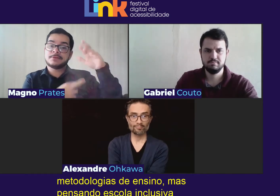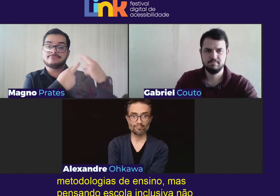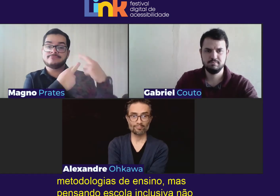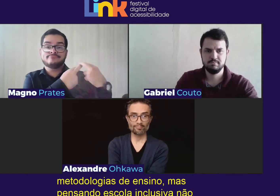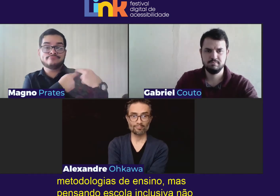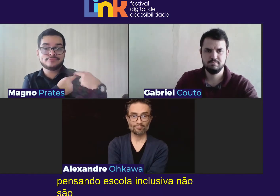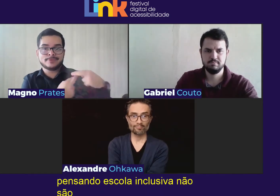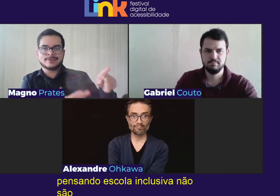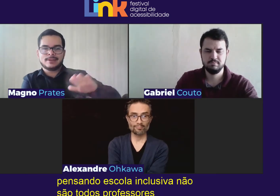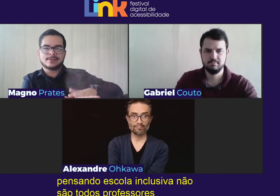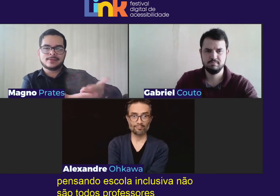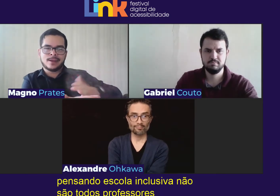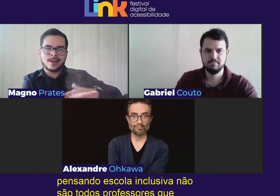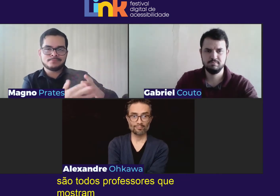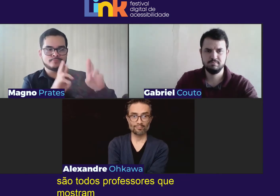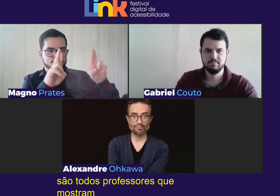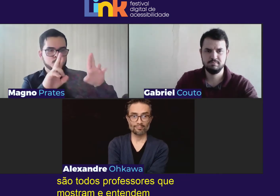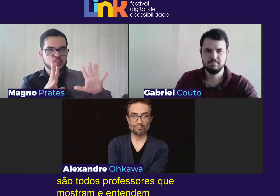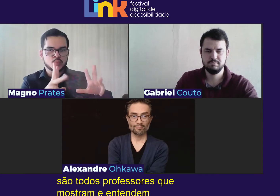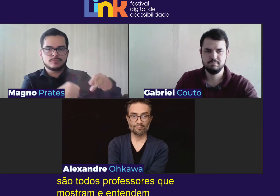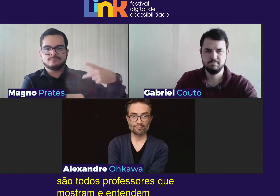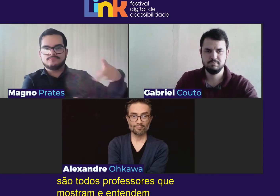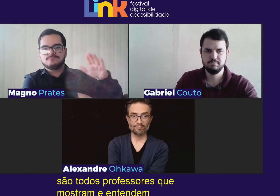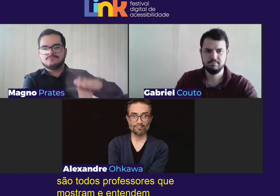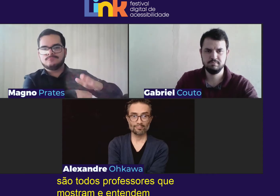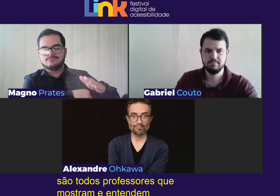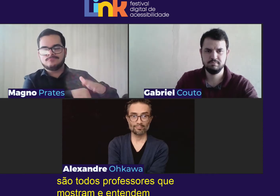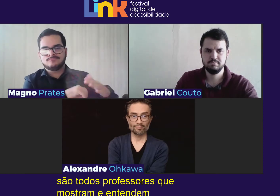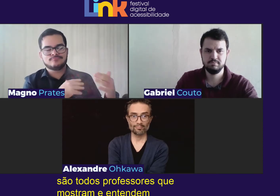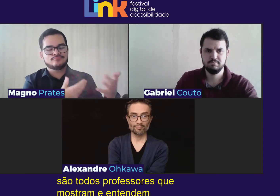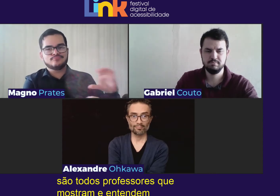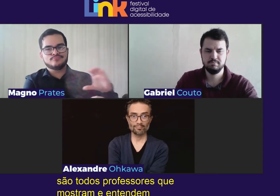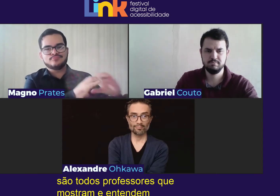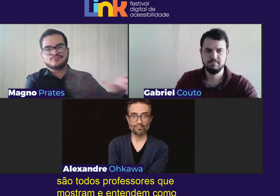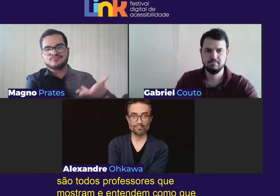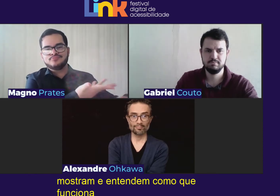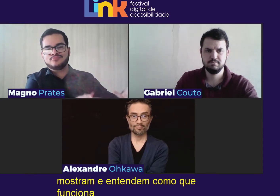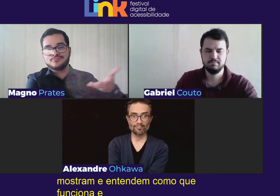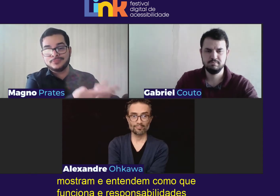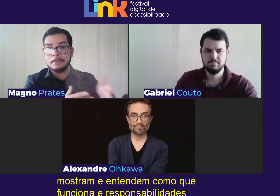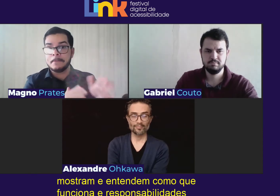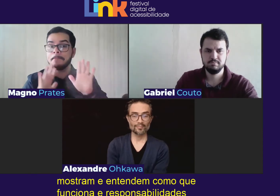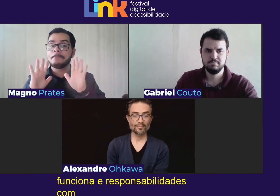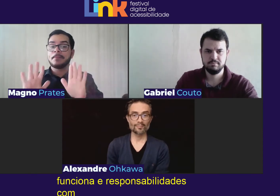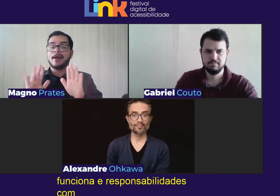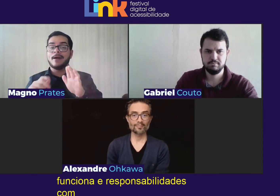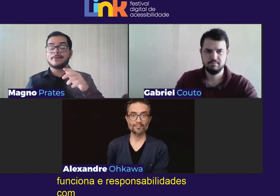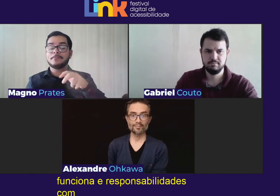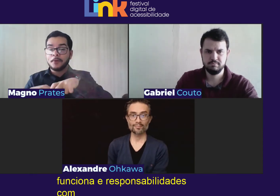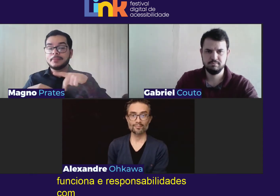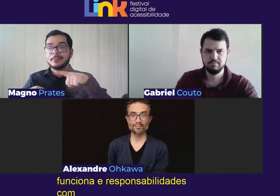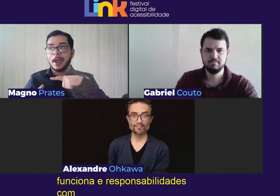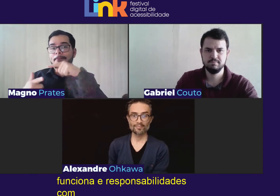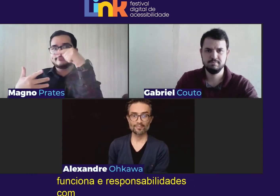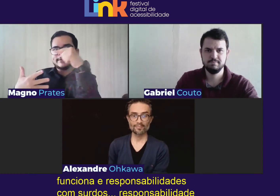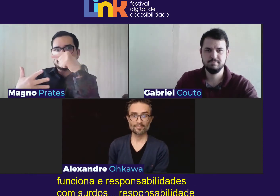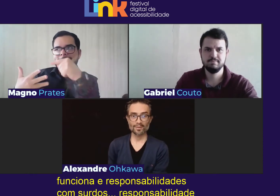que funciona e as responsabilidades com os surdos. A responsabilidade de interpretar as informações fica a cargo do intérprete de fazer essa